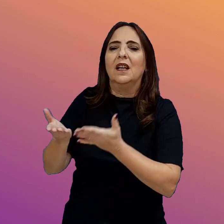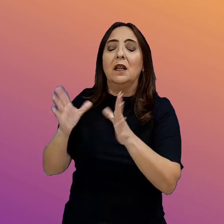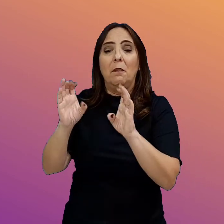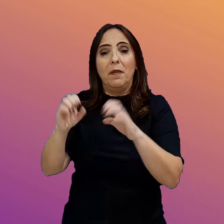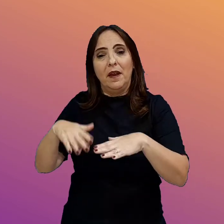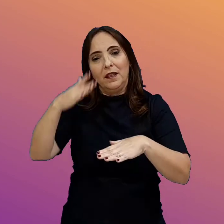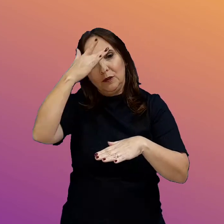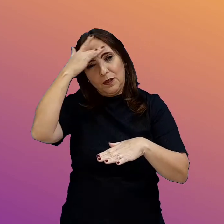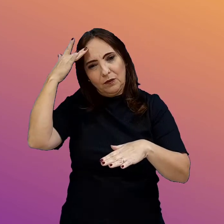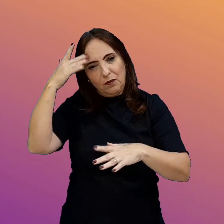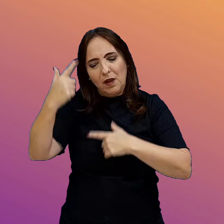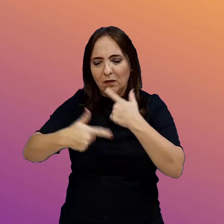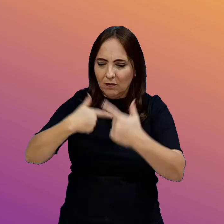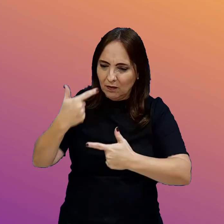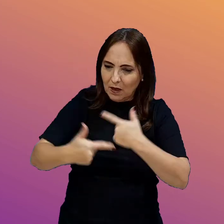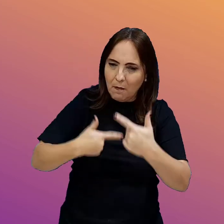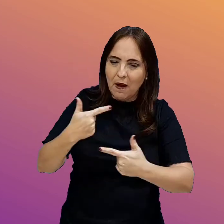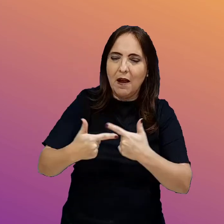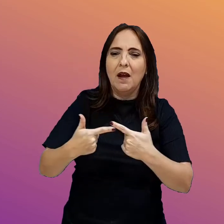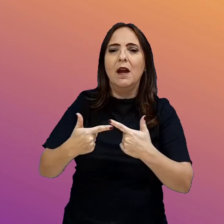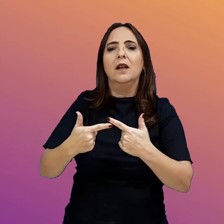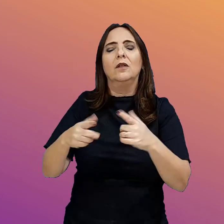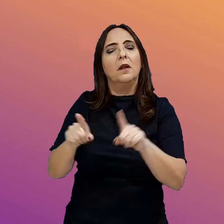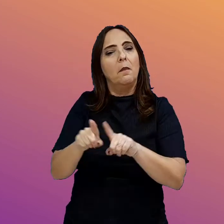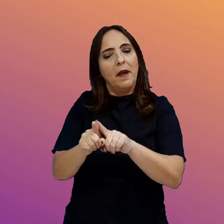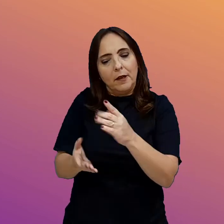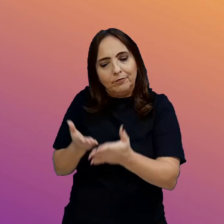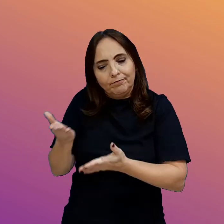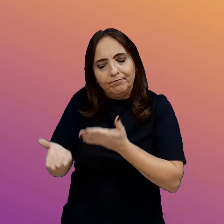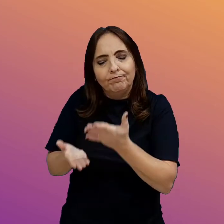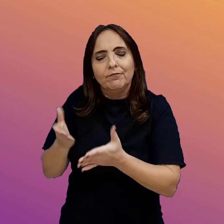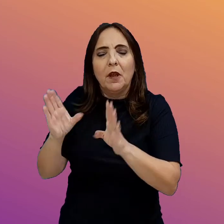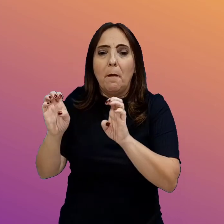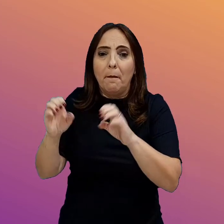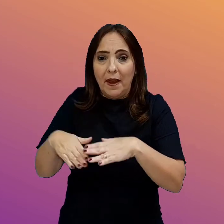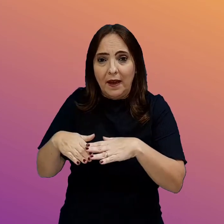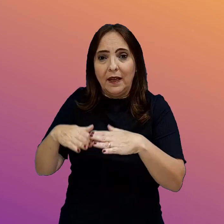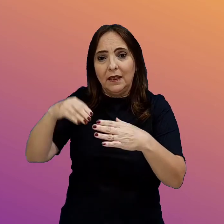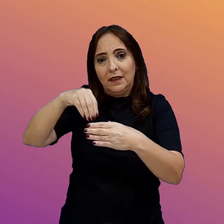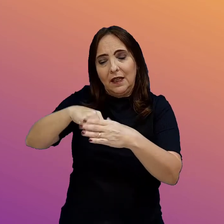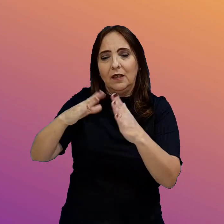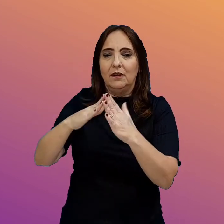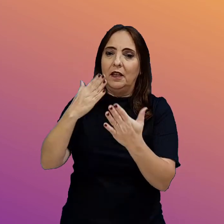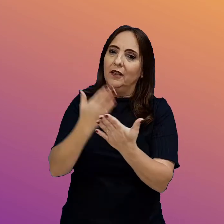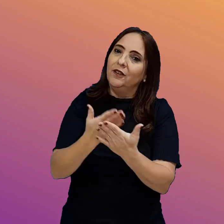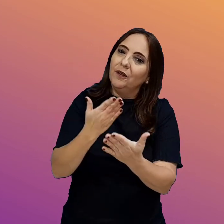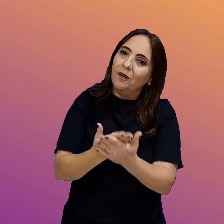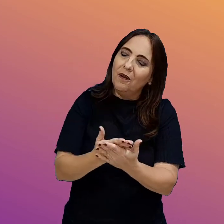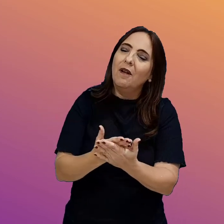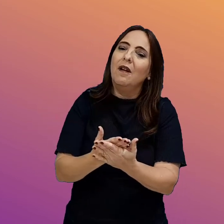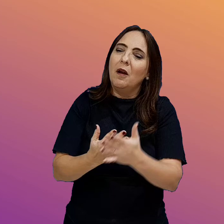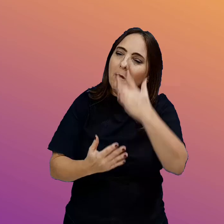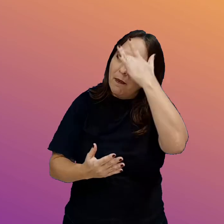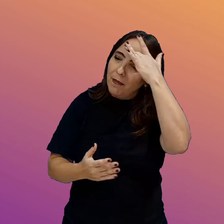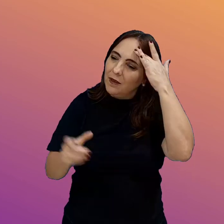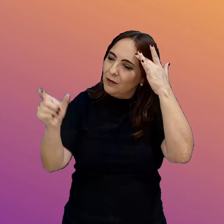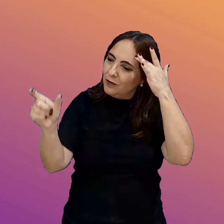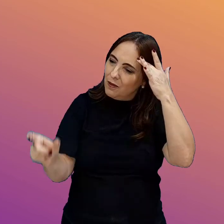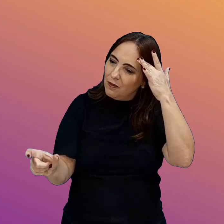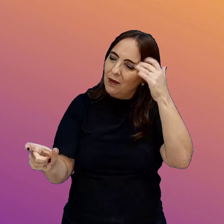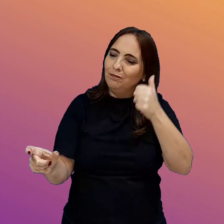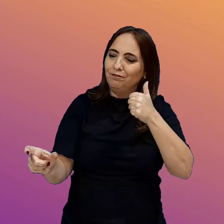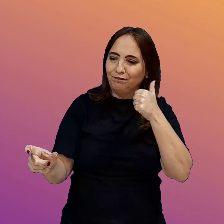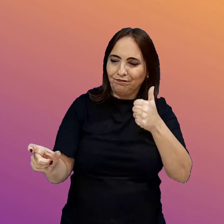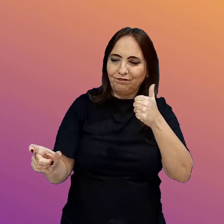de trabalho, do ambiente escolar. É alguém que eu posso deitar